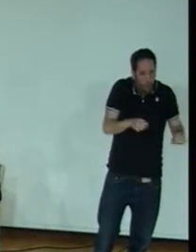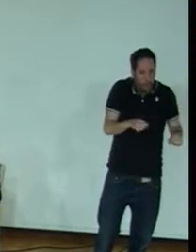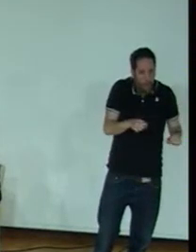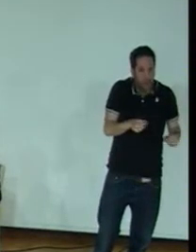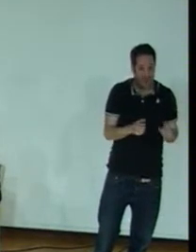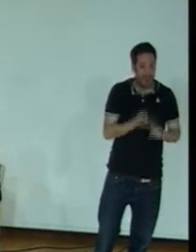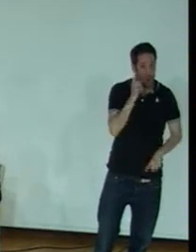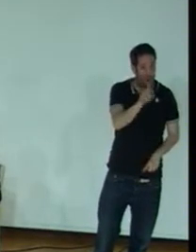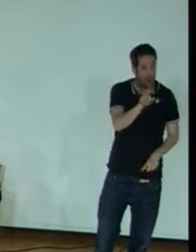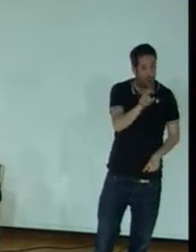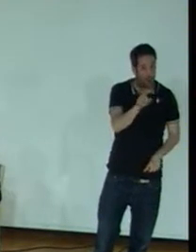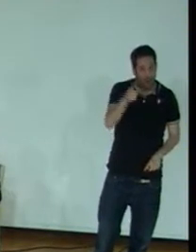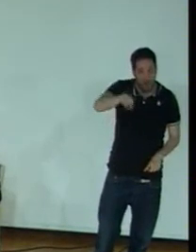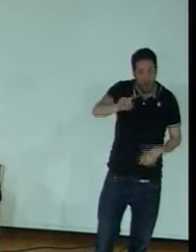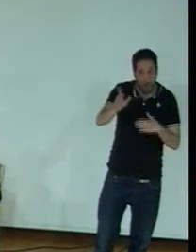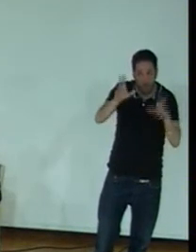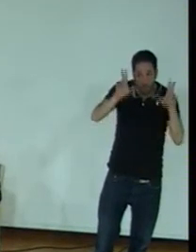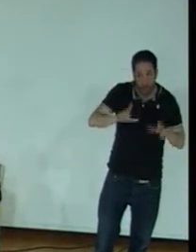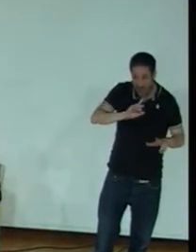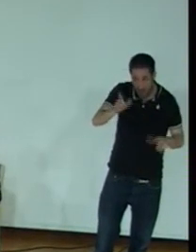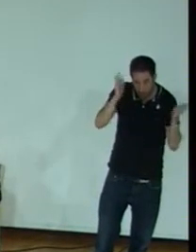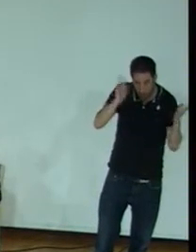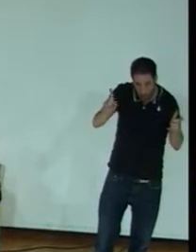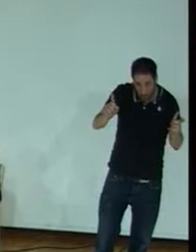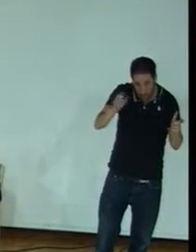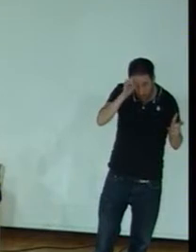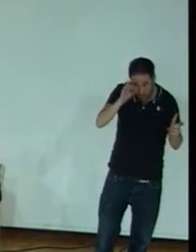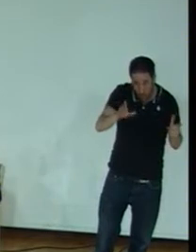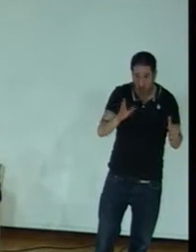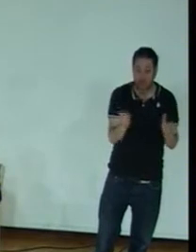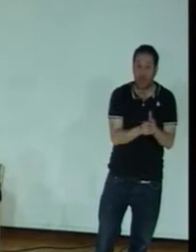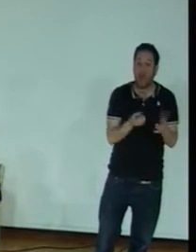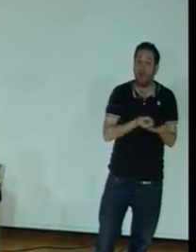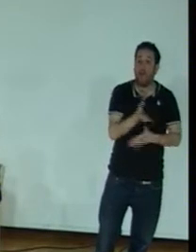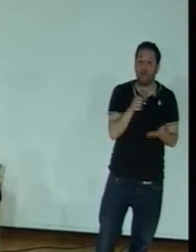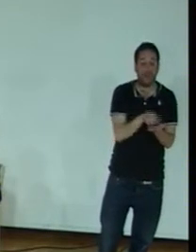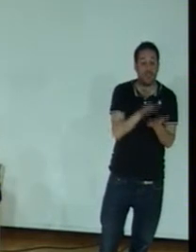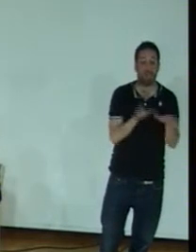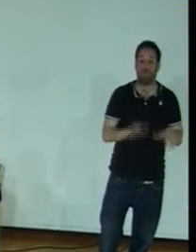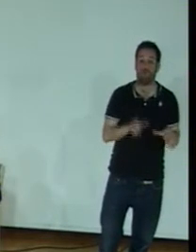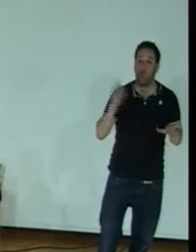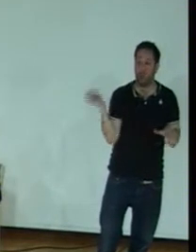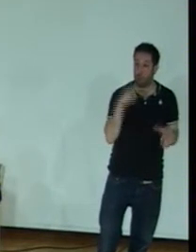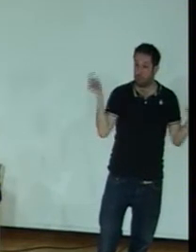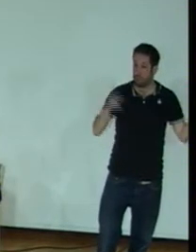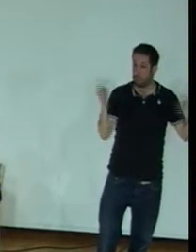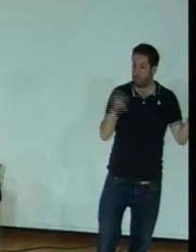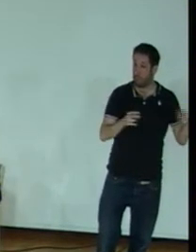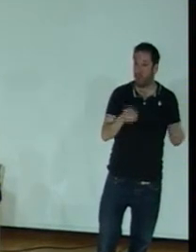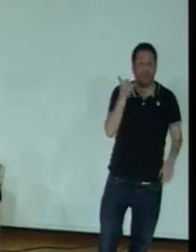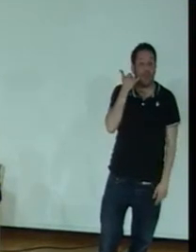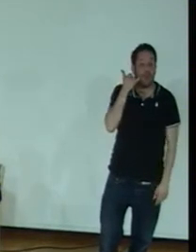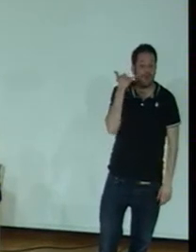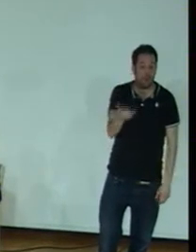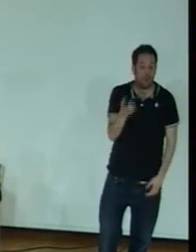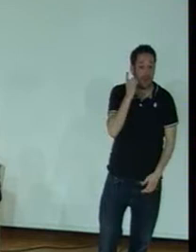point important que je rappelle pour les gens qui ne sont pas informaticiens. Hein. Quand on ne chiffre pas les messages, tout le monde peut le lire. Vous utilisez un téléphone